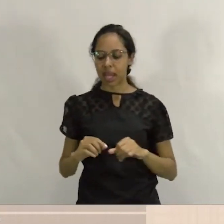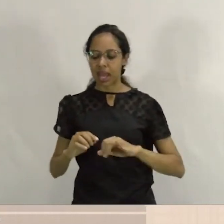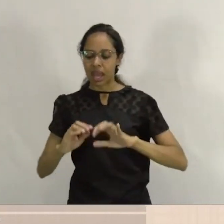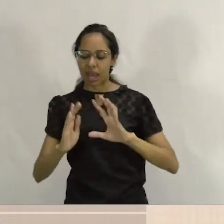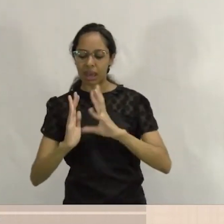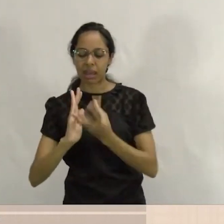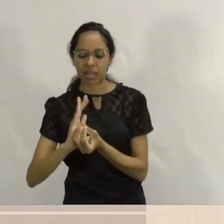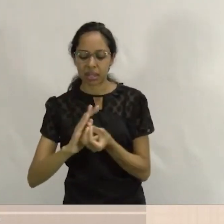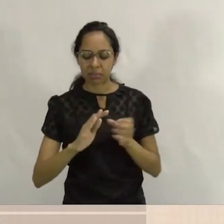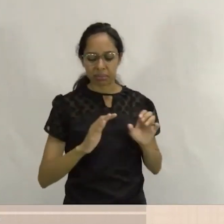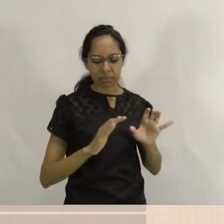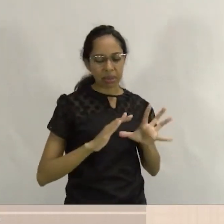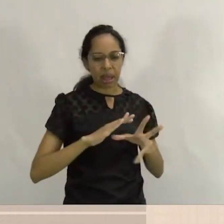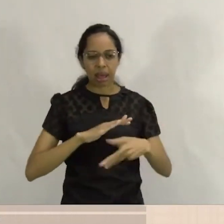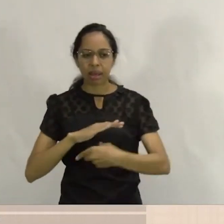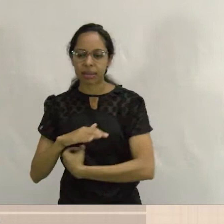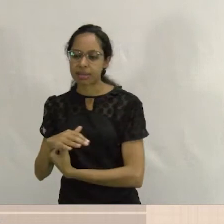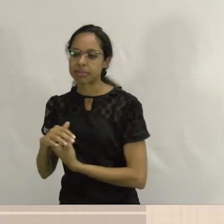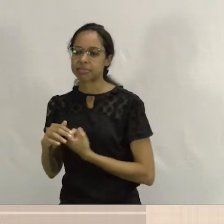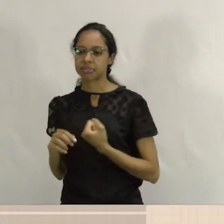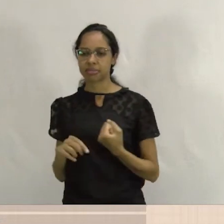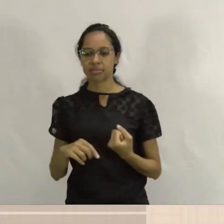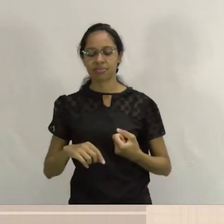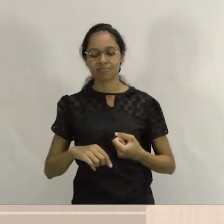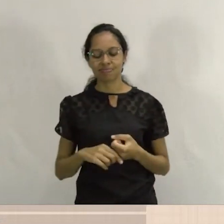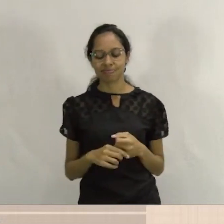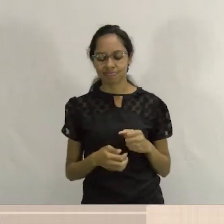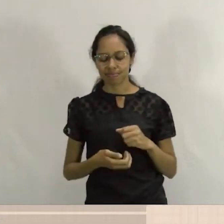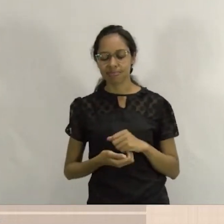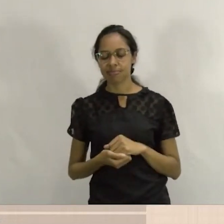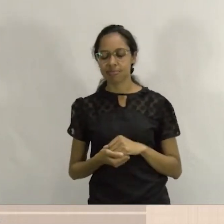deles. Irmãos, infelizmente isso,